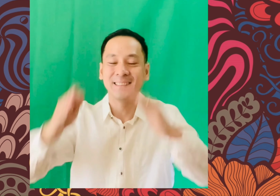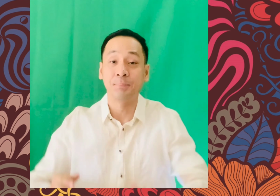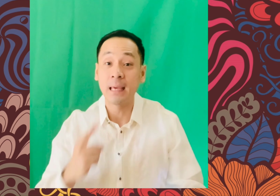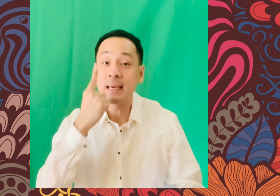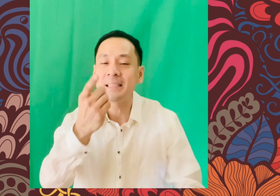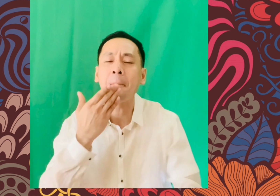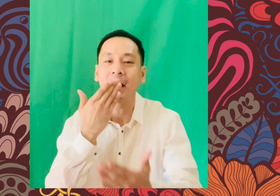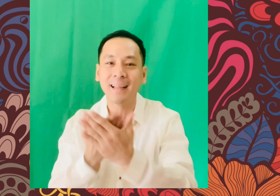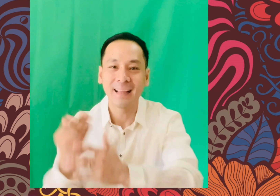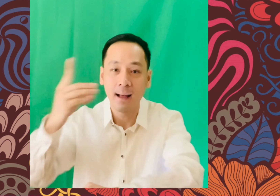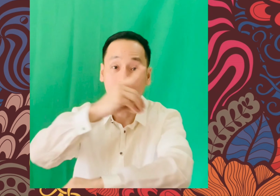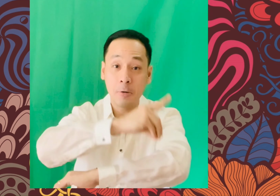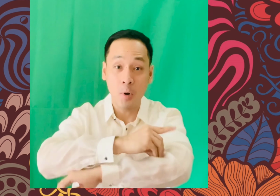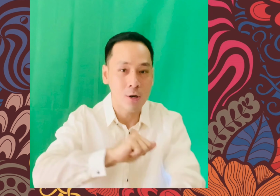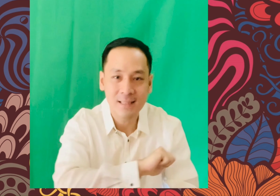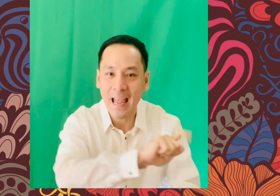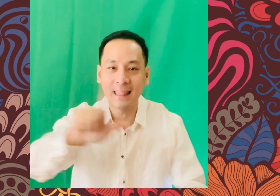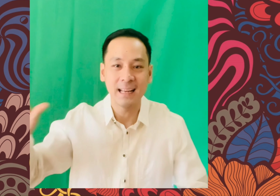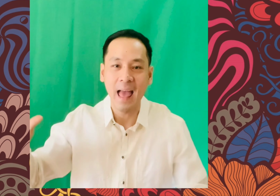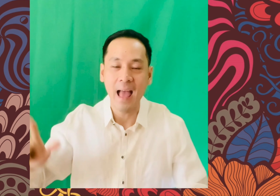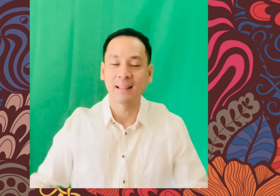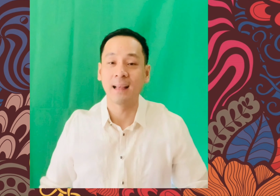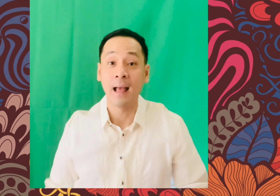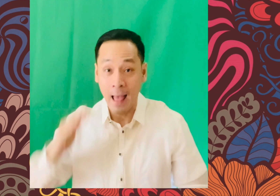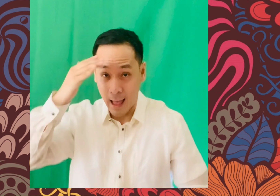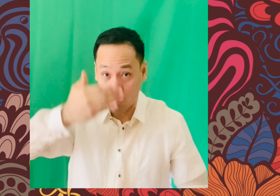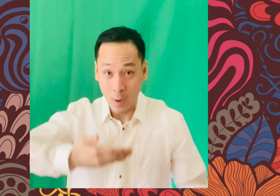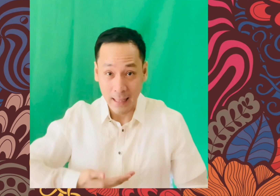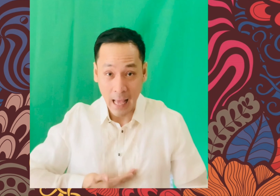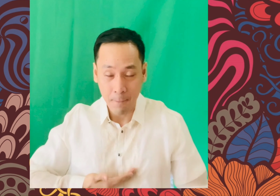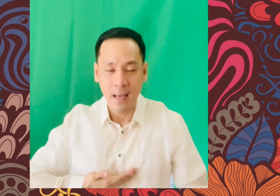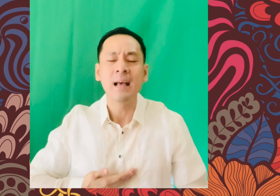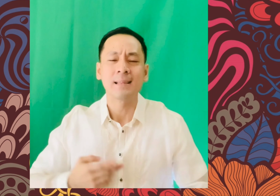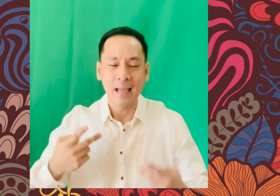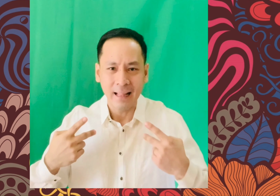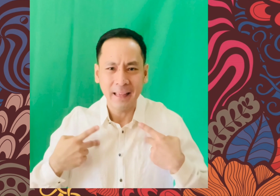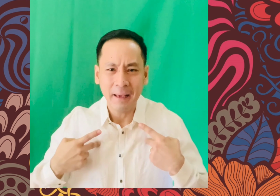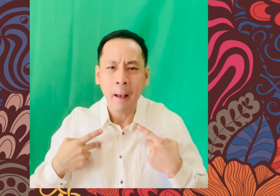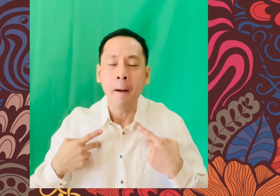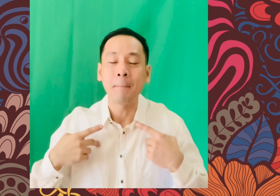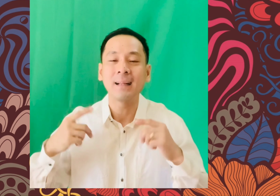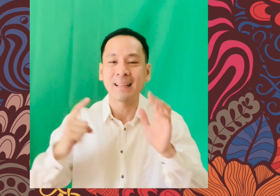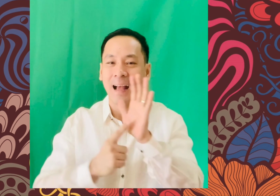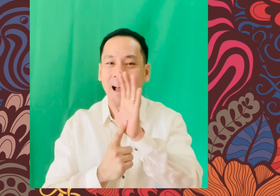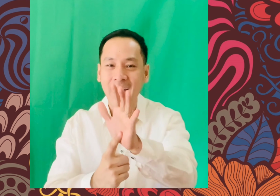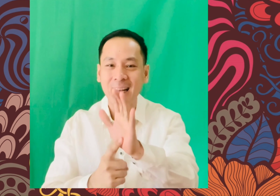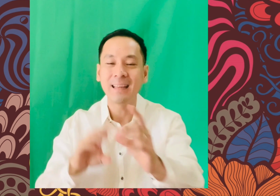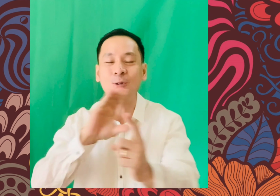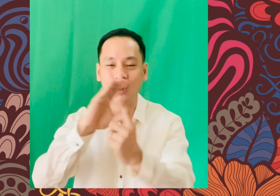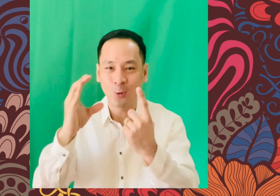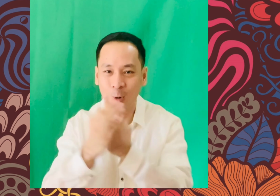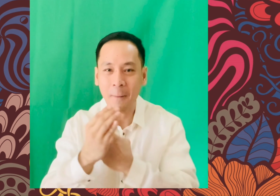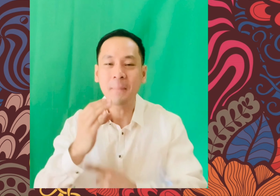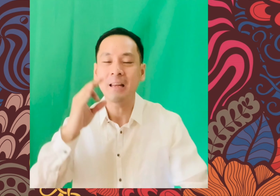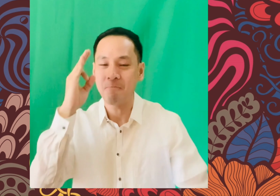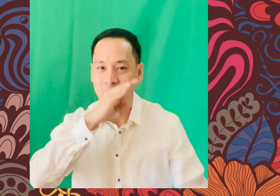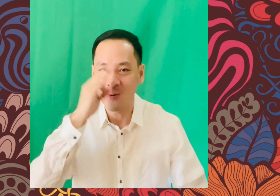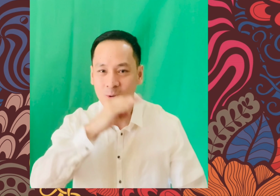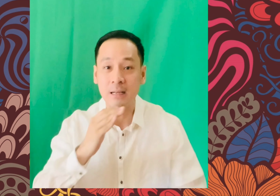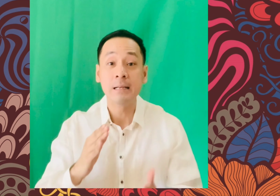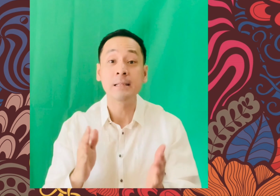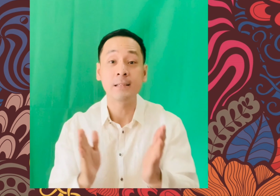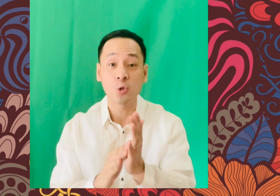Pagbati. Isang magandang araw po sa ating lahat at welcome sa ating pagtatanghal ng kulturang